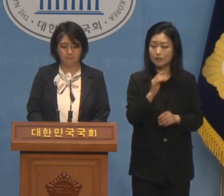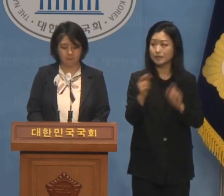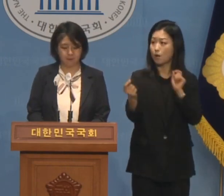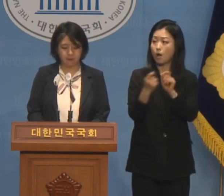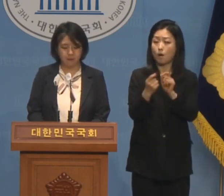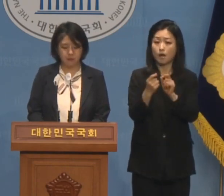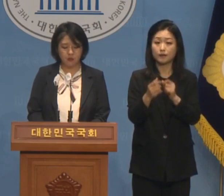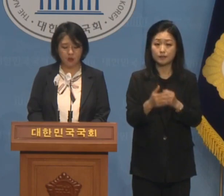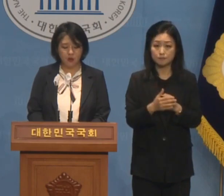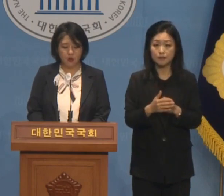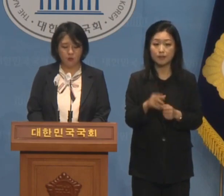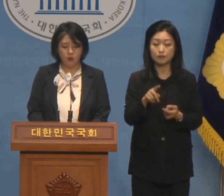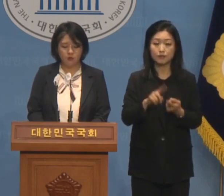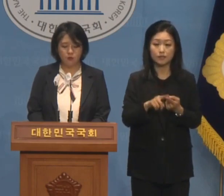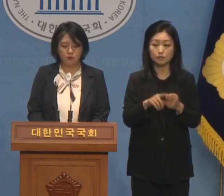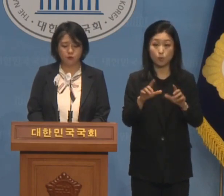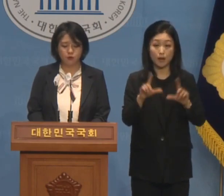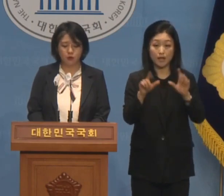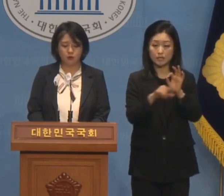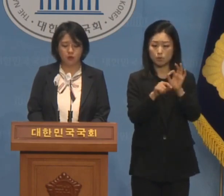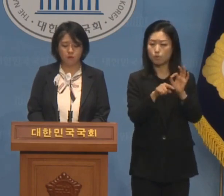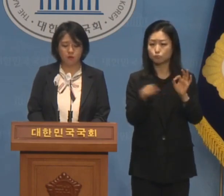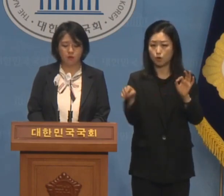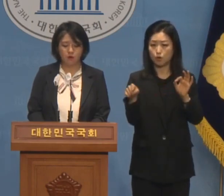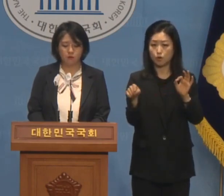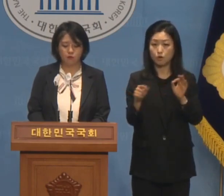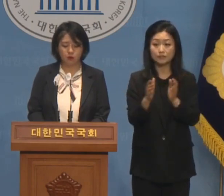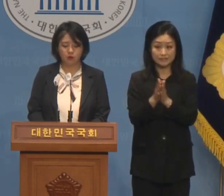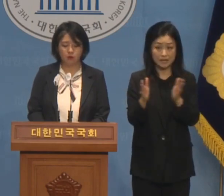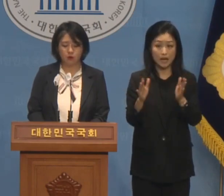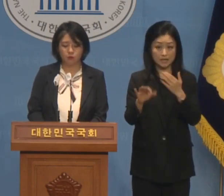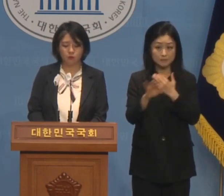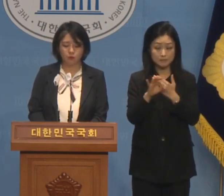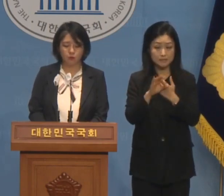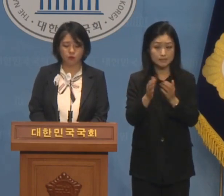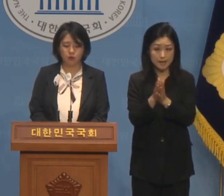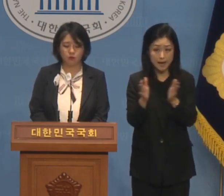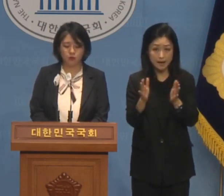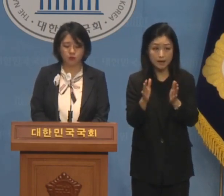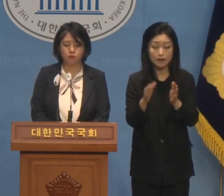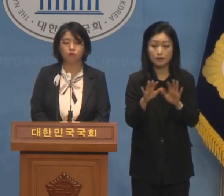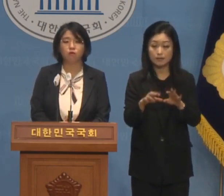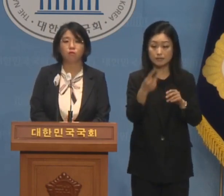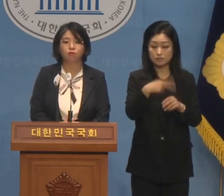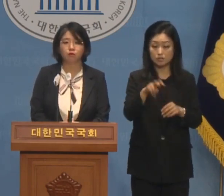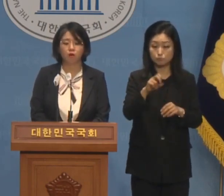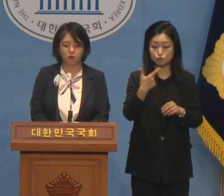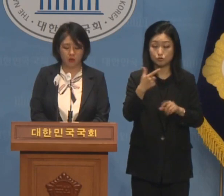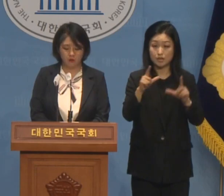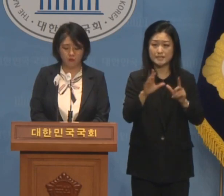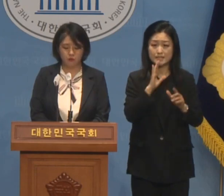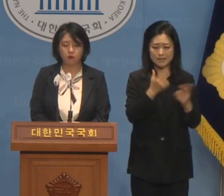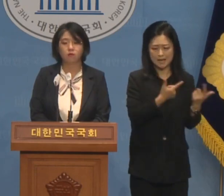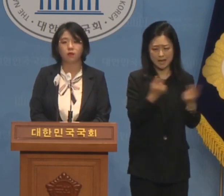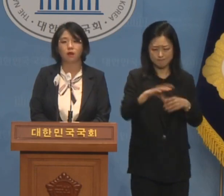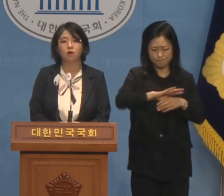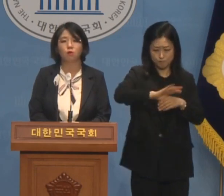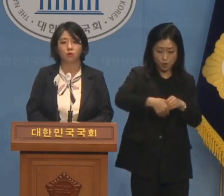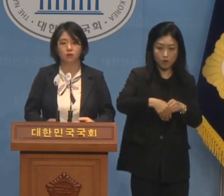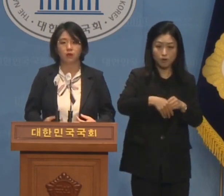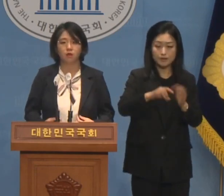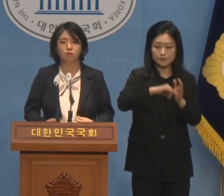있습니다. 올해 10월부터 이미 시험 운영에 들어갔고 오는 2026년부터 탄소